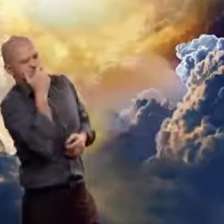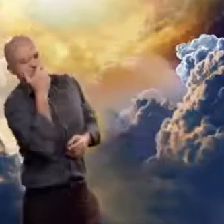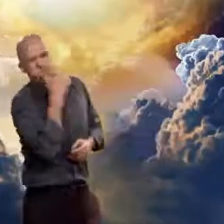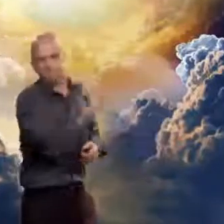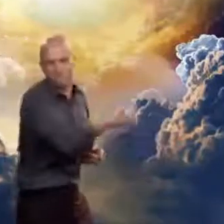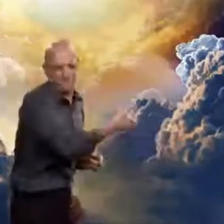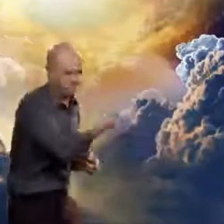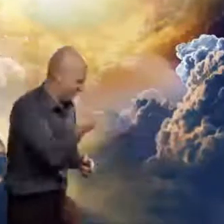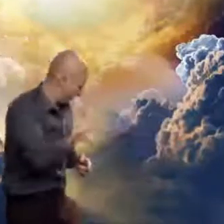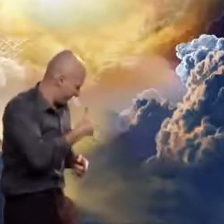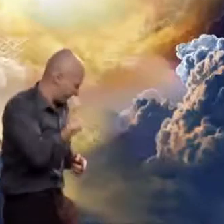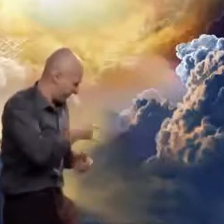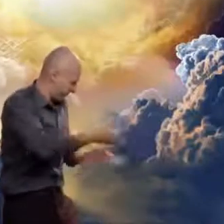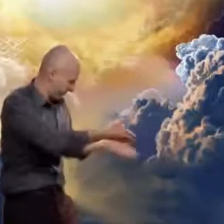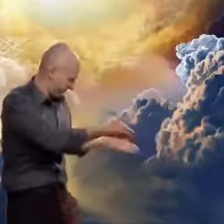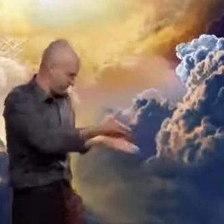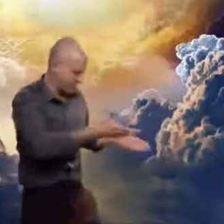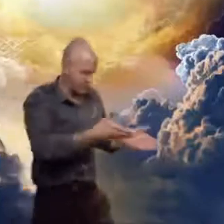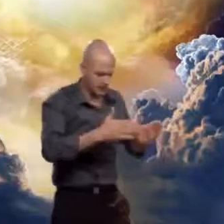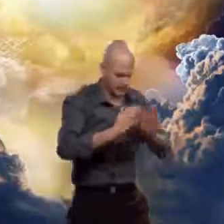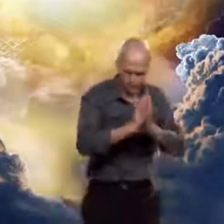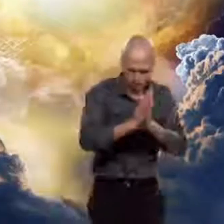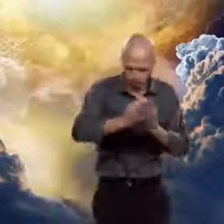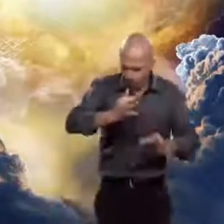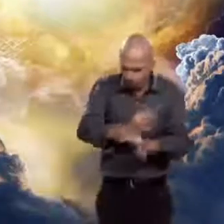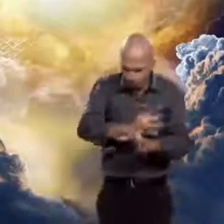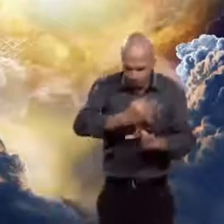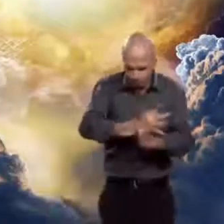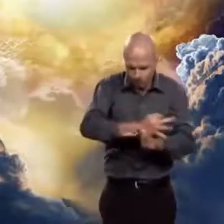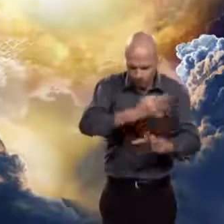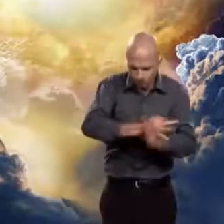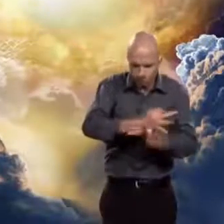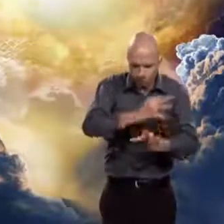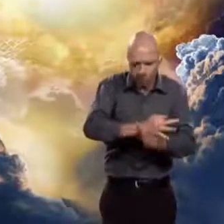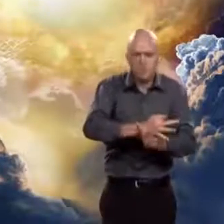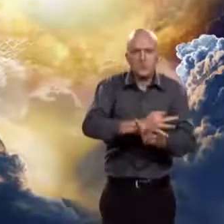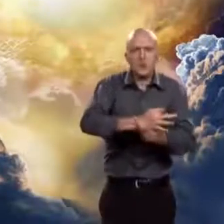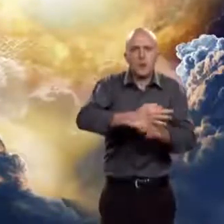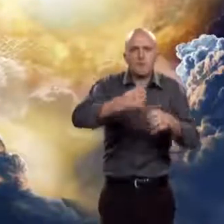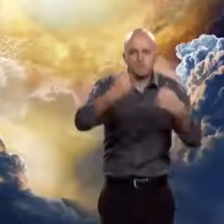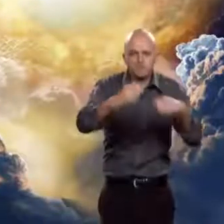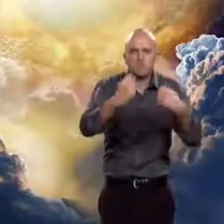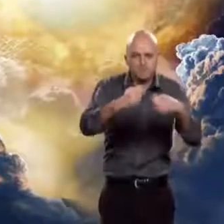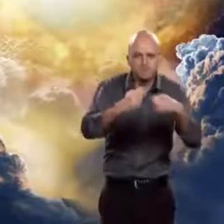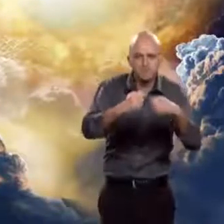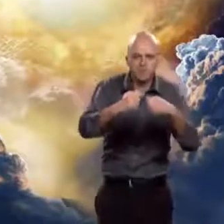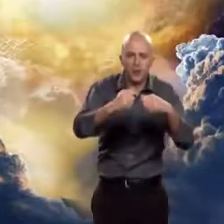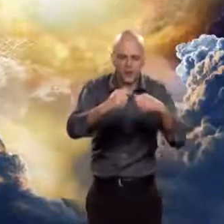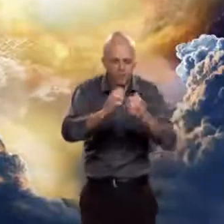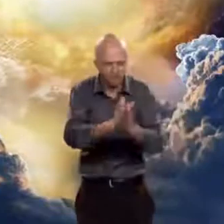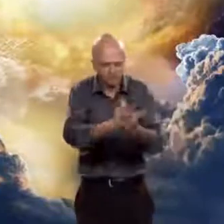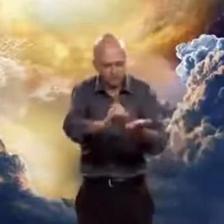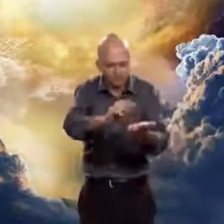teste, devem compreender a vontade de Deus conforme revelada em sua palavra. Só poderão honrar a Deus se